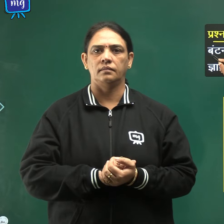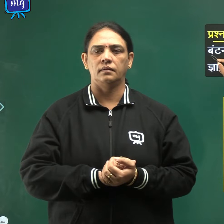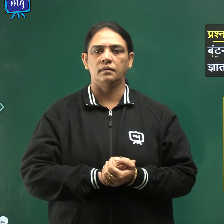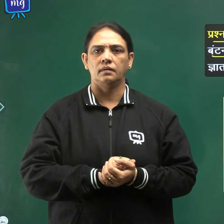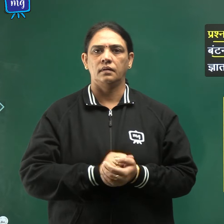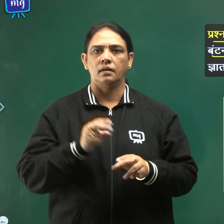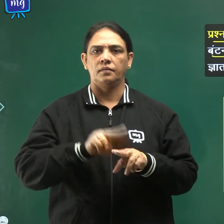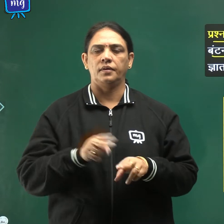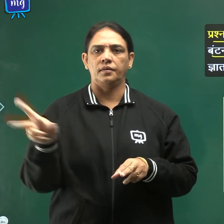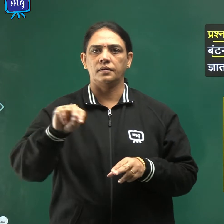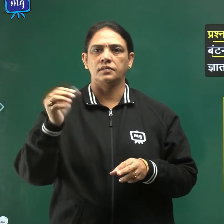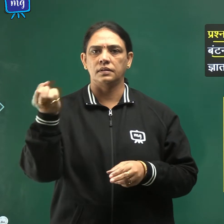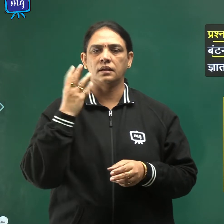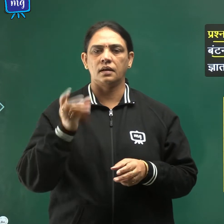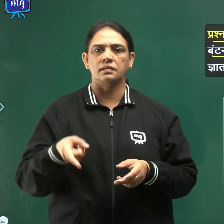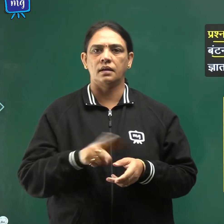बारंबारता बंटन से